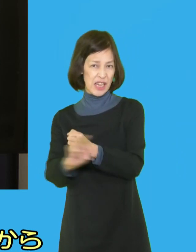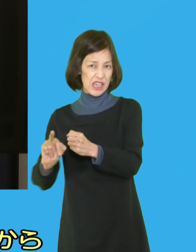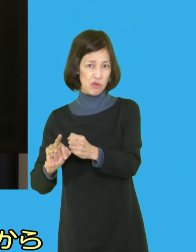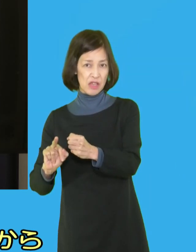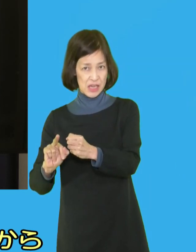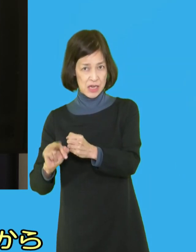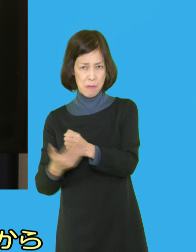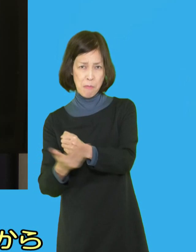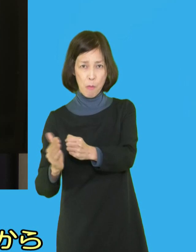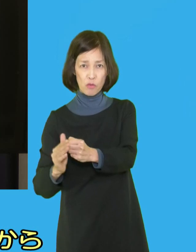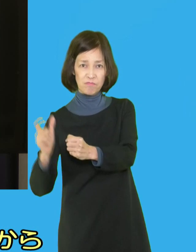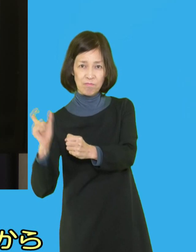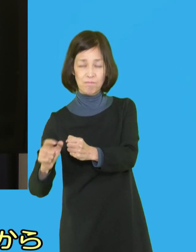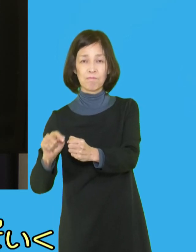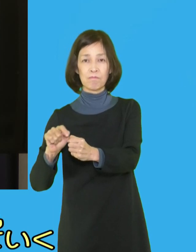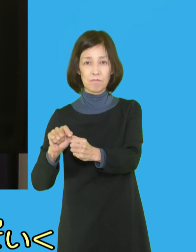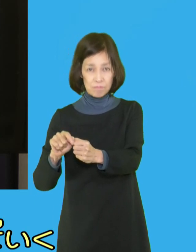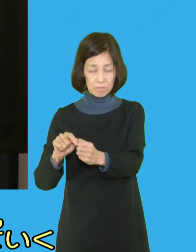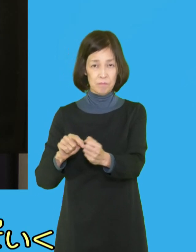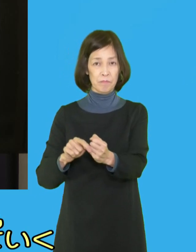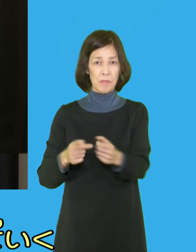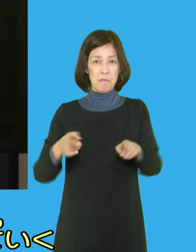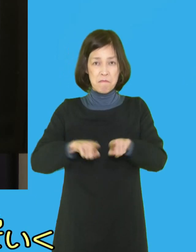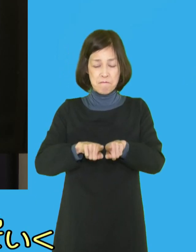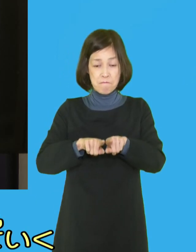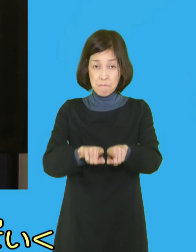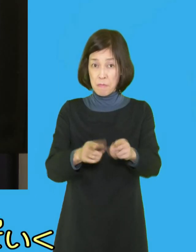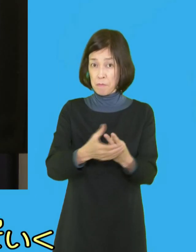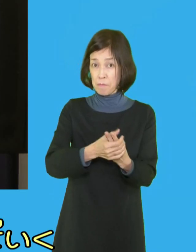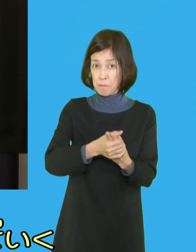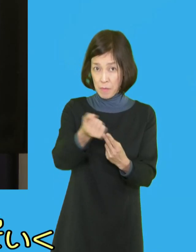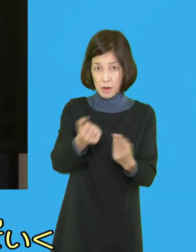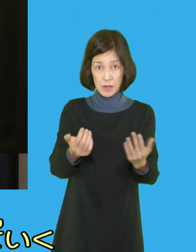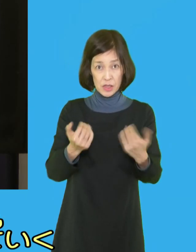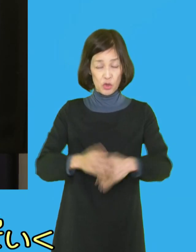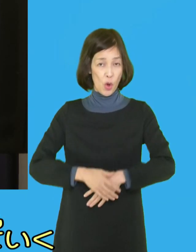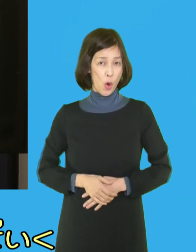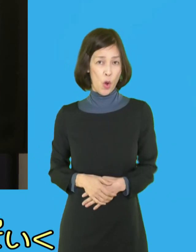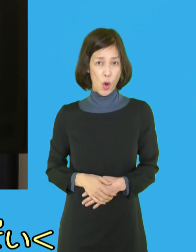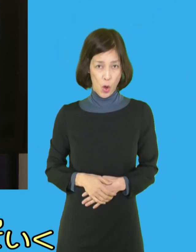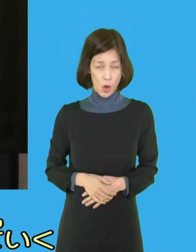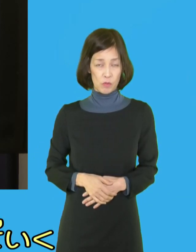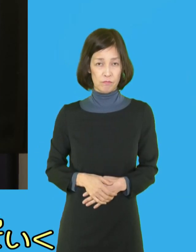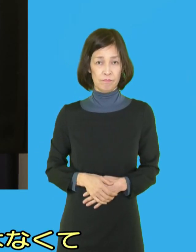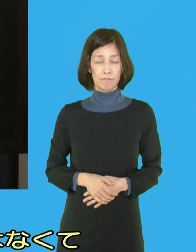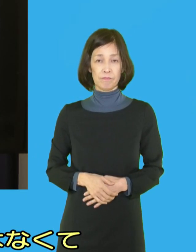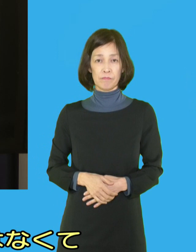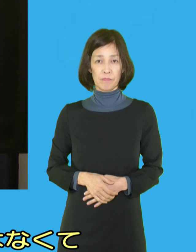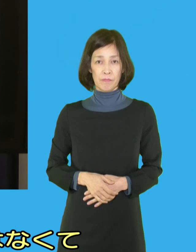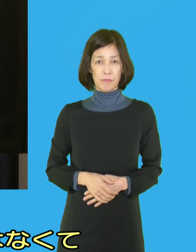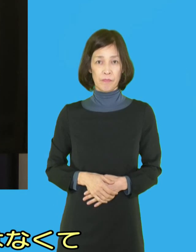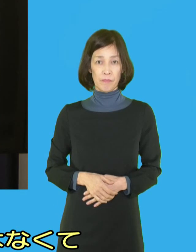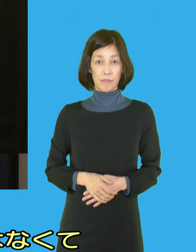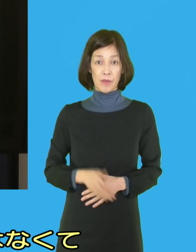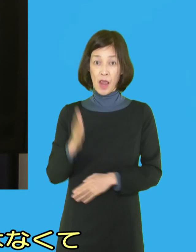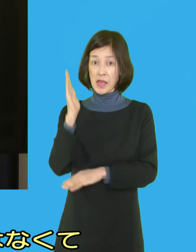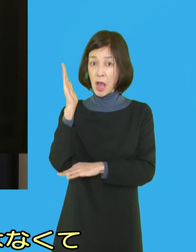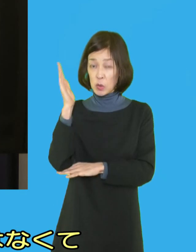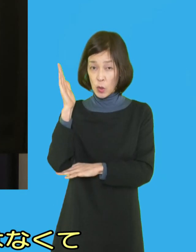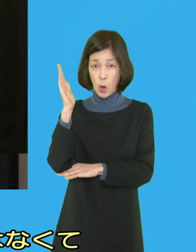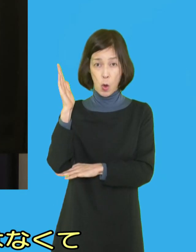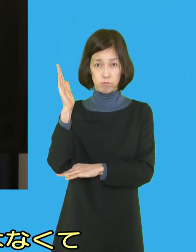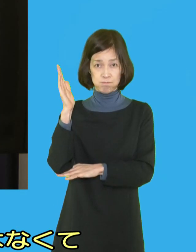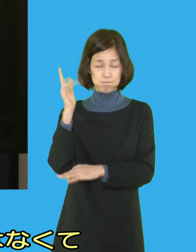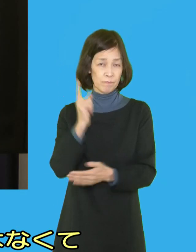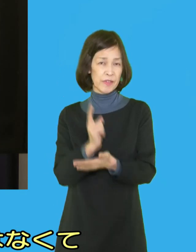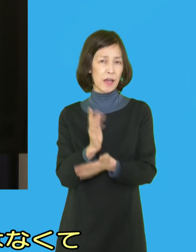もう裏表で欠かせないものでありますから、セキュリティ機能にもしっかりと力を入れていく、本庁この